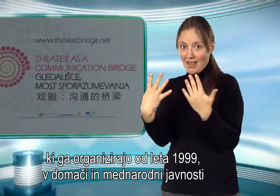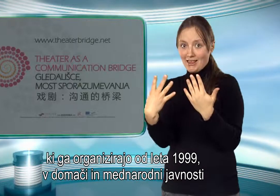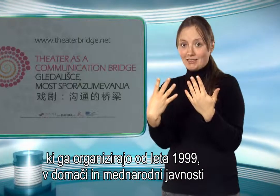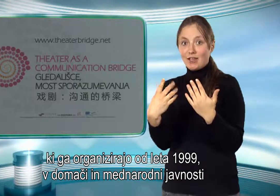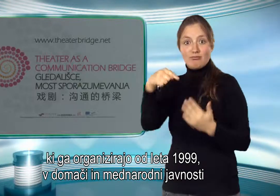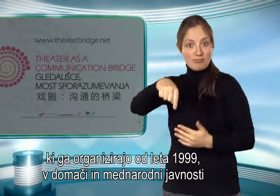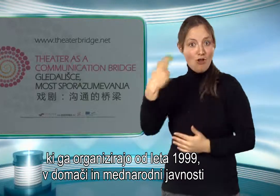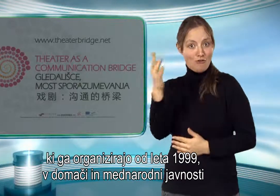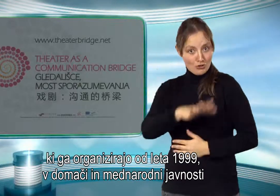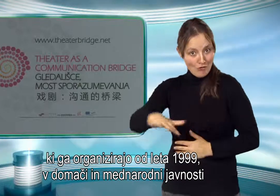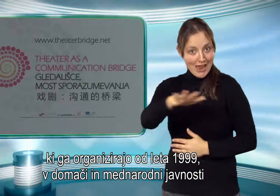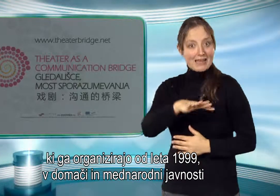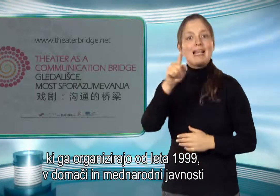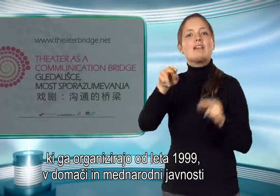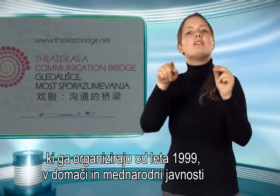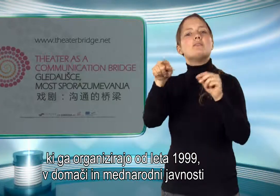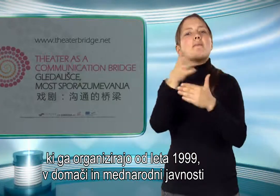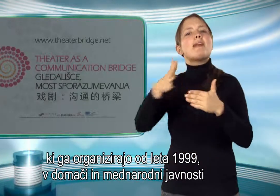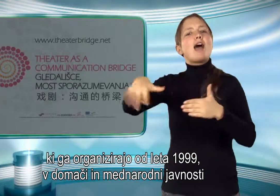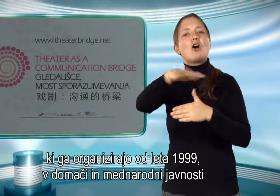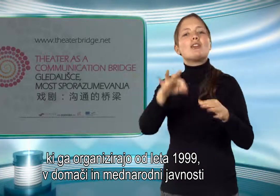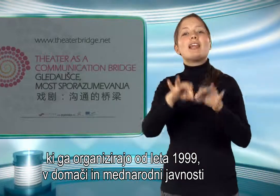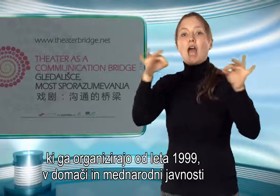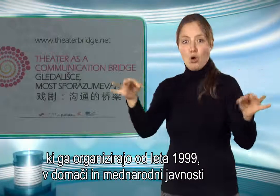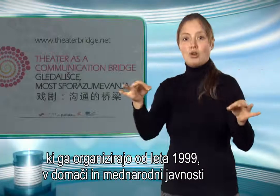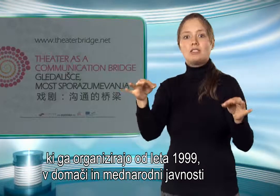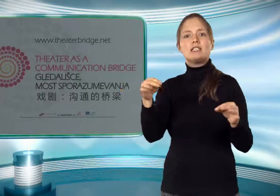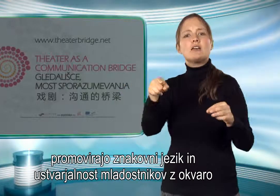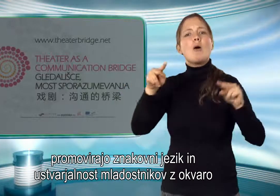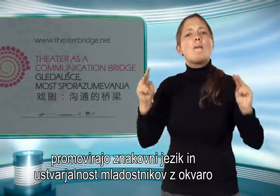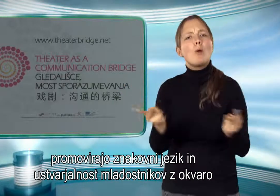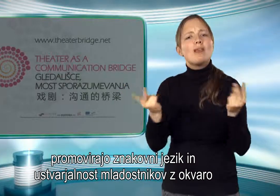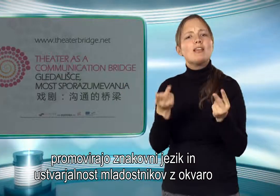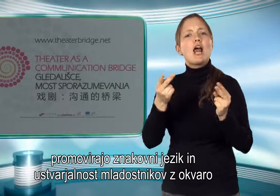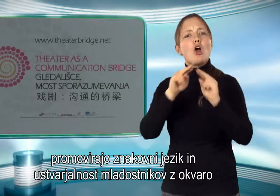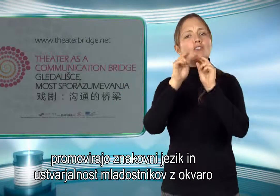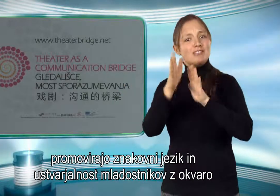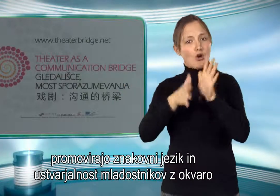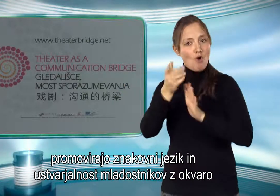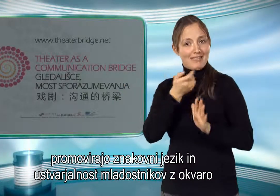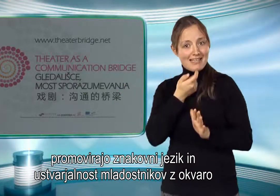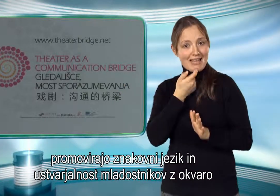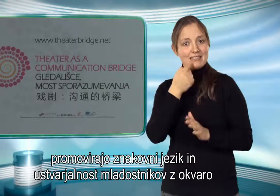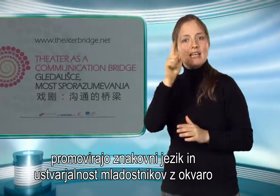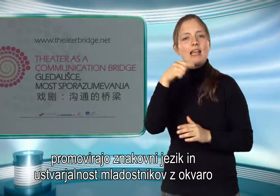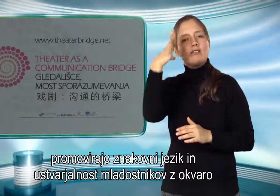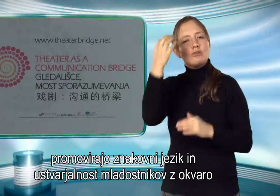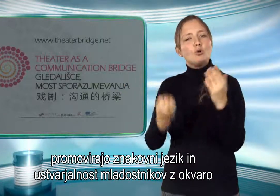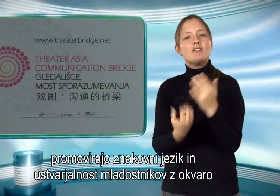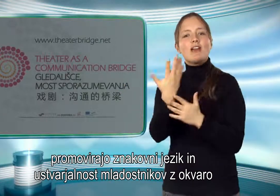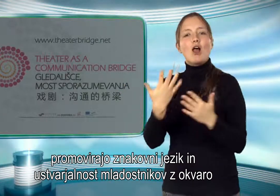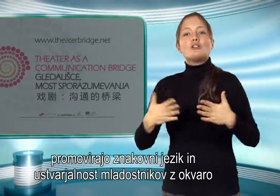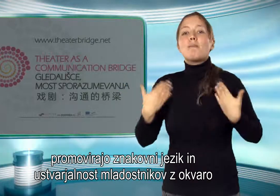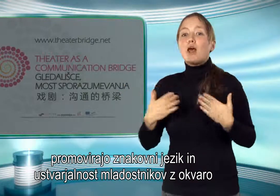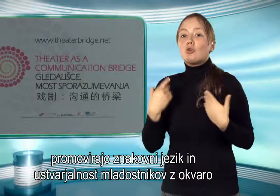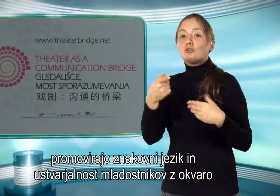1999, v domači in mednarodni javnosti promovirajo znakovni jezik in ustvarjalnost mladostnikov z okvaro